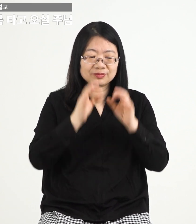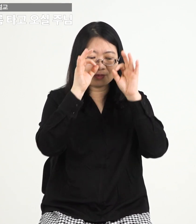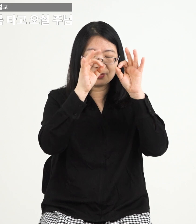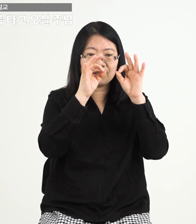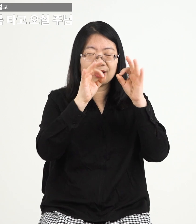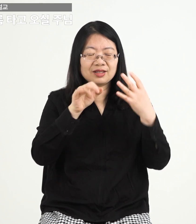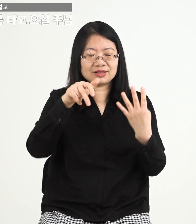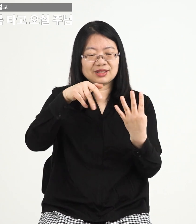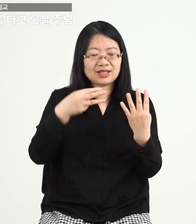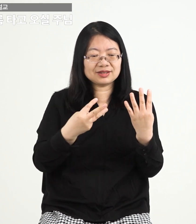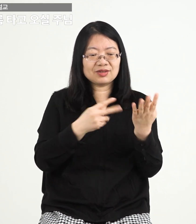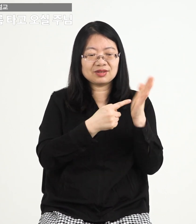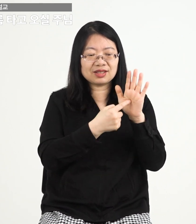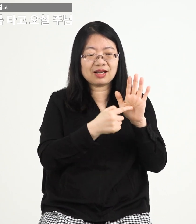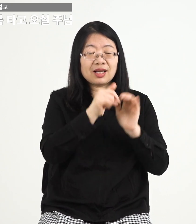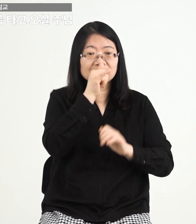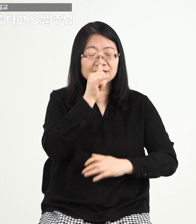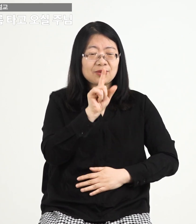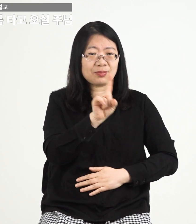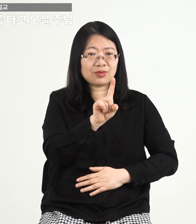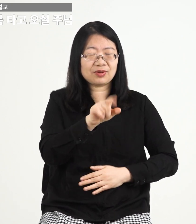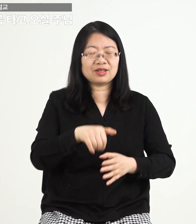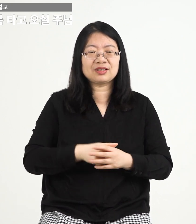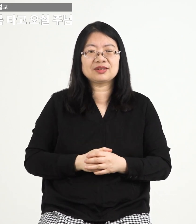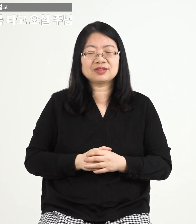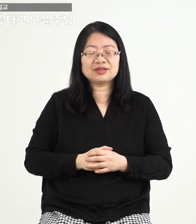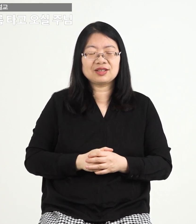보면 4절에 이렇게 되어 있죠.